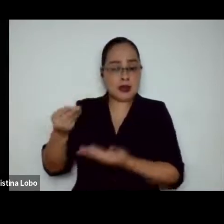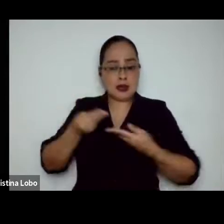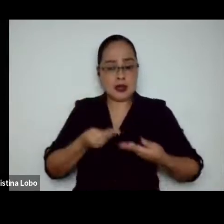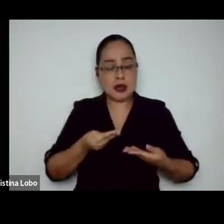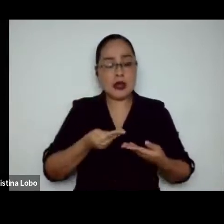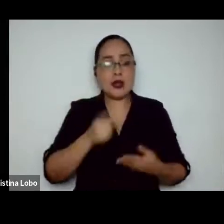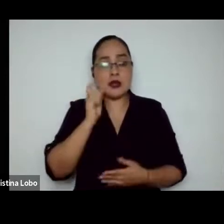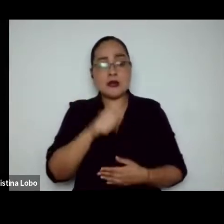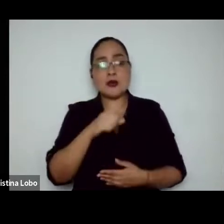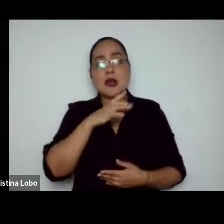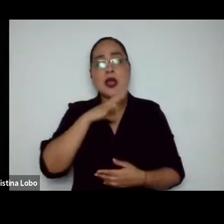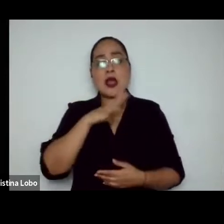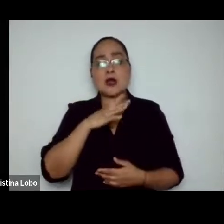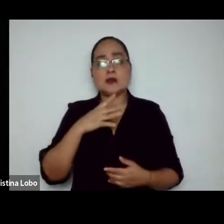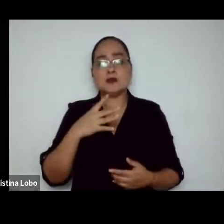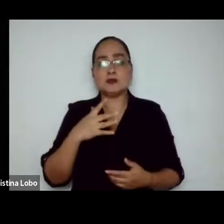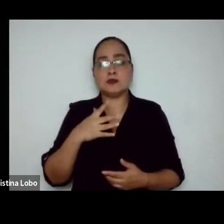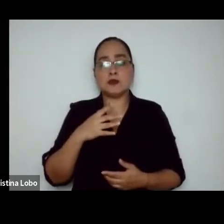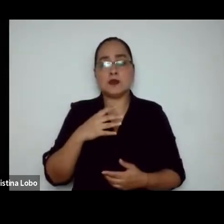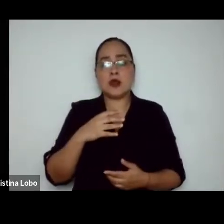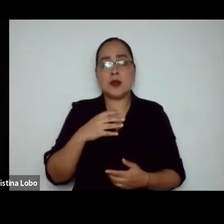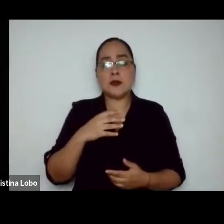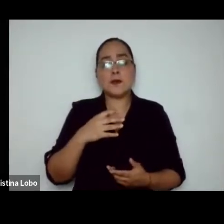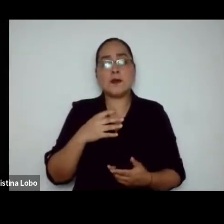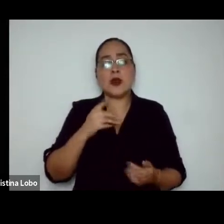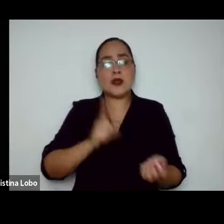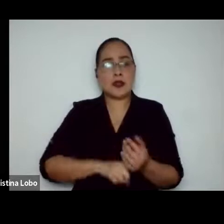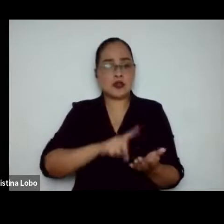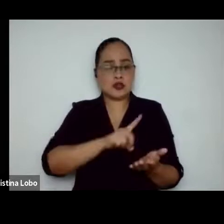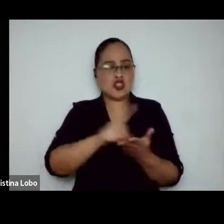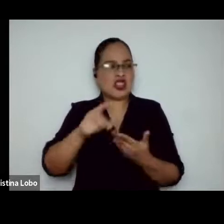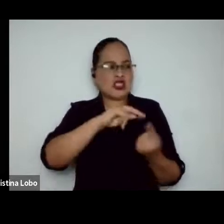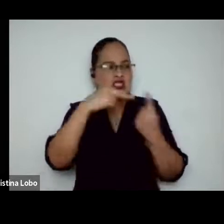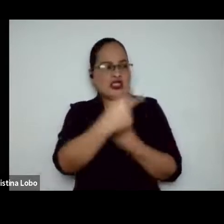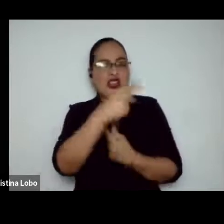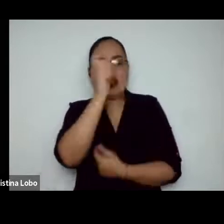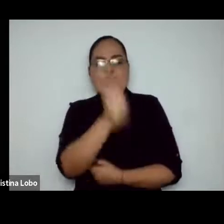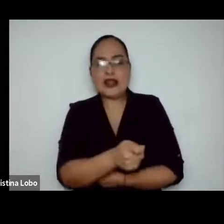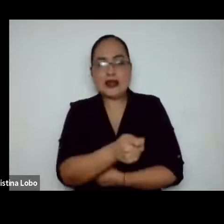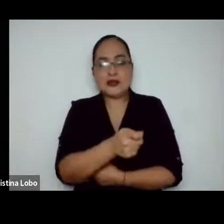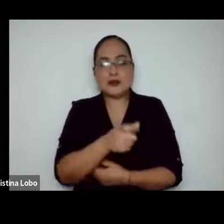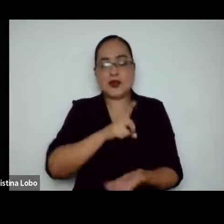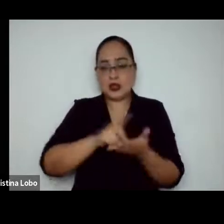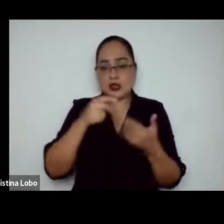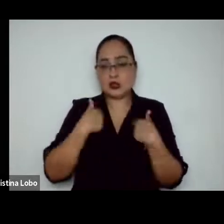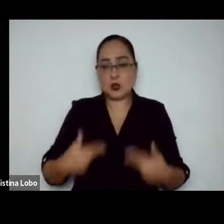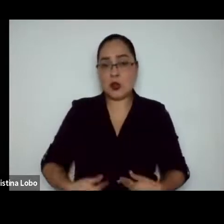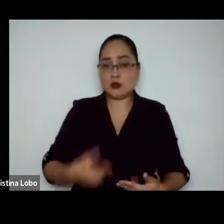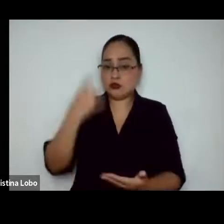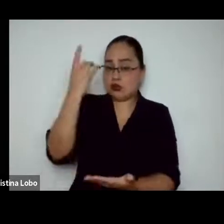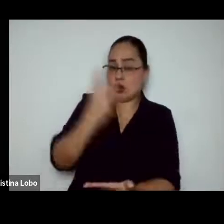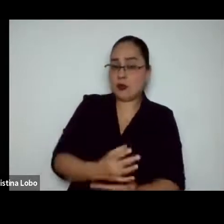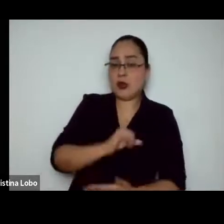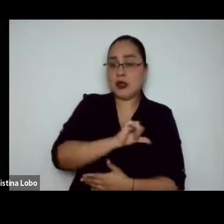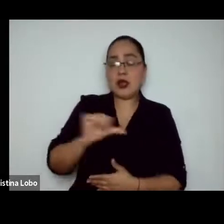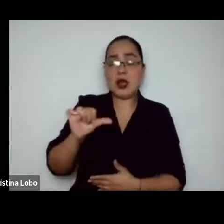que hay una vertiente objetiva, axiológica de los derechos. Es decir, no solo los derechos humanos no son solo derechos subjetivos y